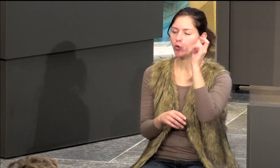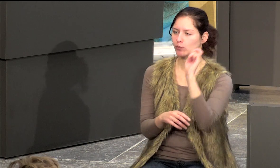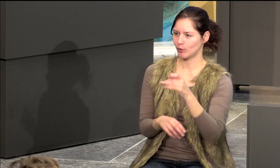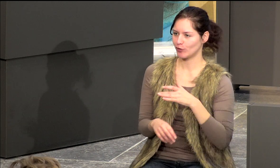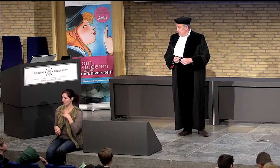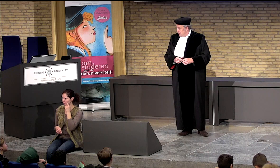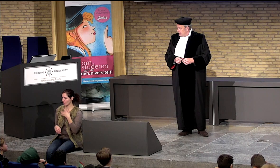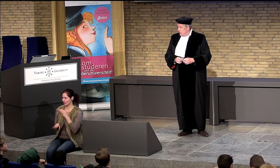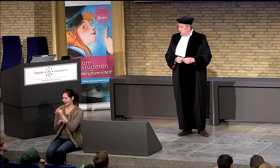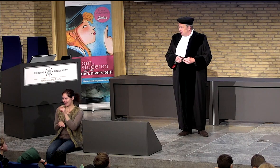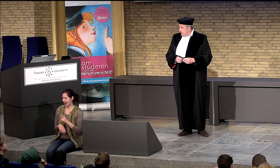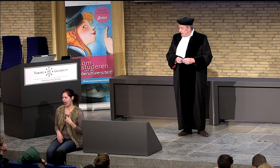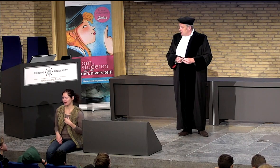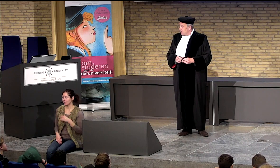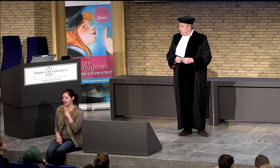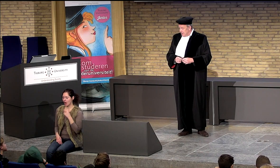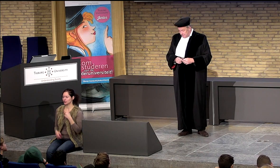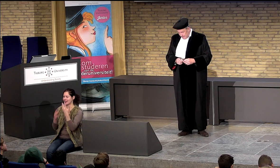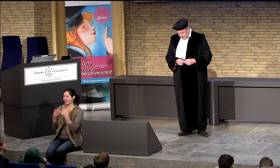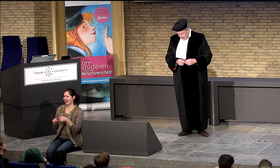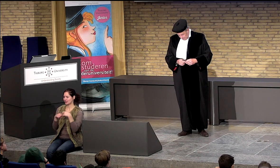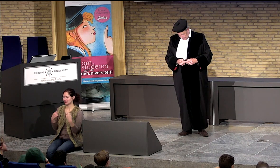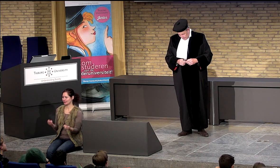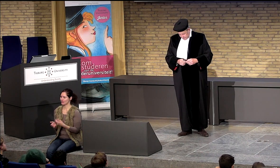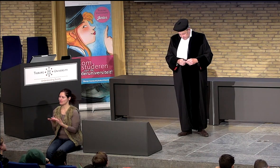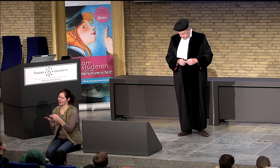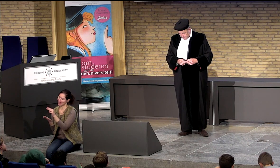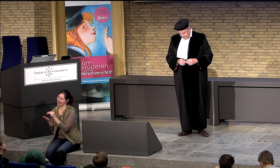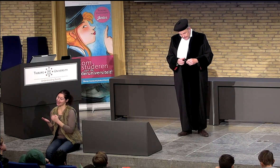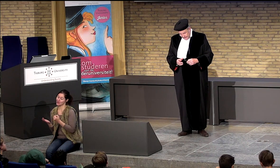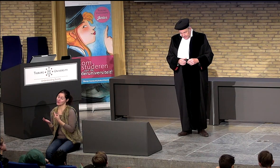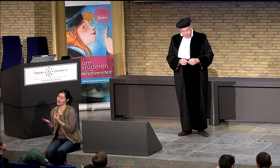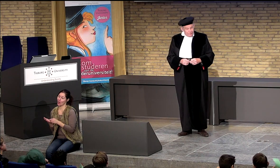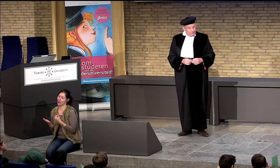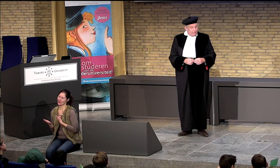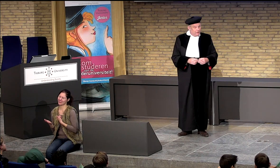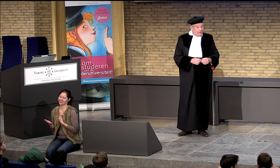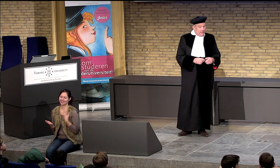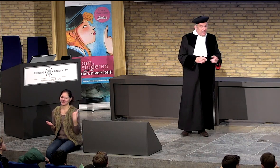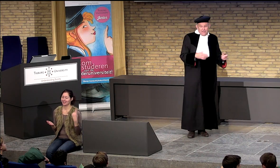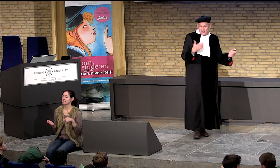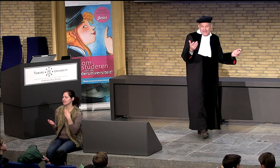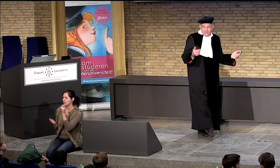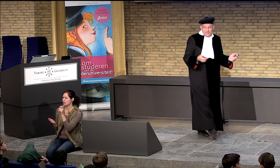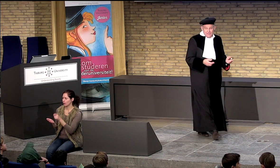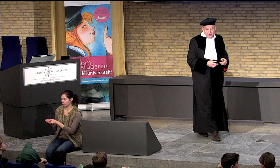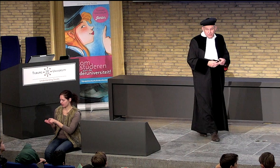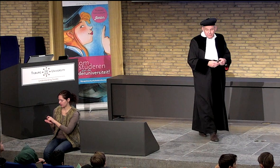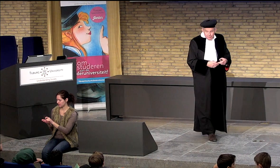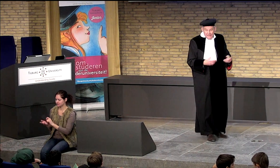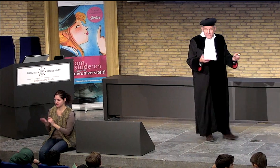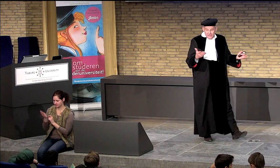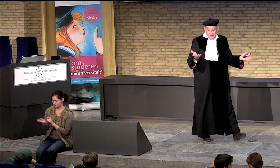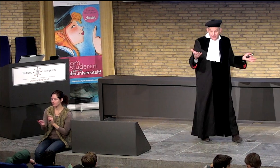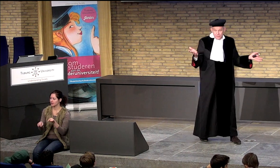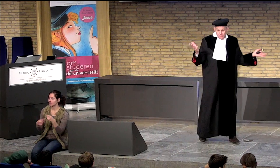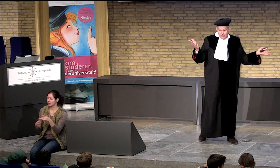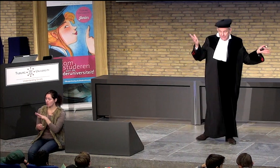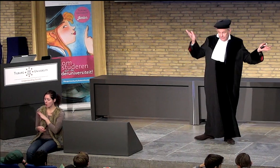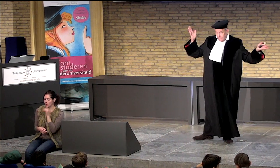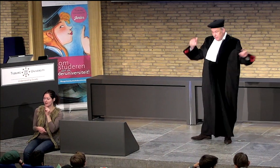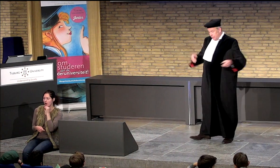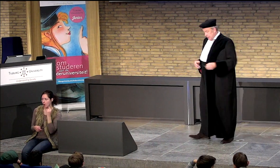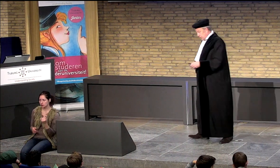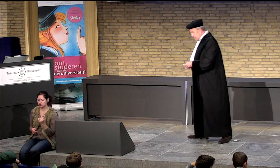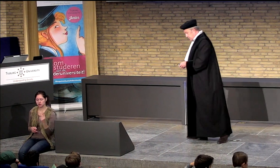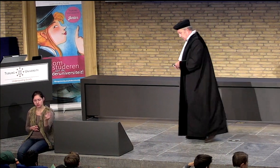die weer de rekenschriften na mag kijken. Daar geven ze punten voor. En als laatste geven ze ook informatie aan ouders hoe het